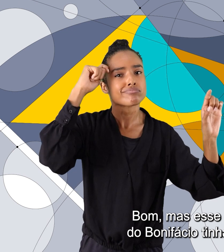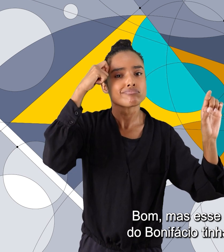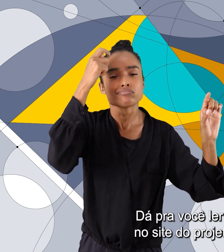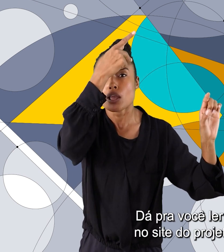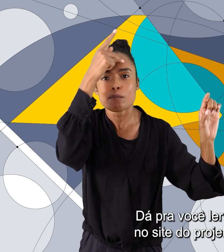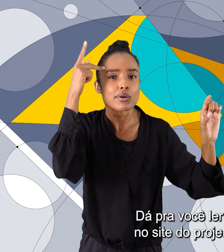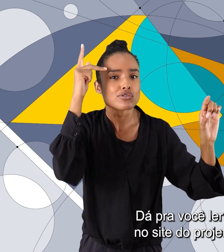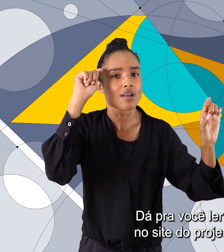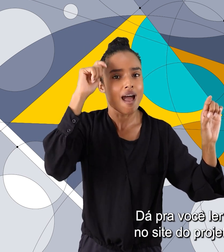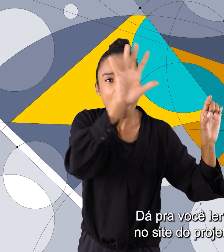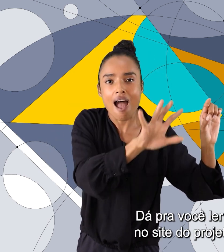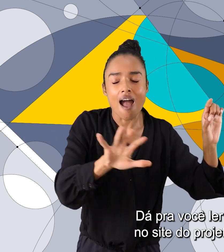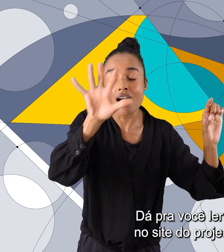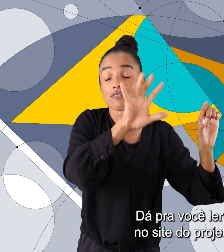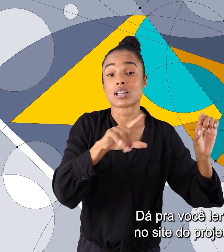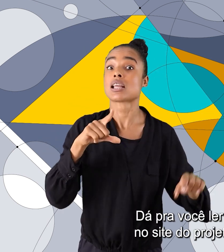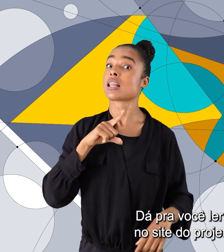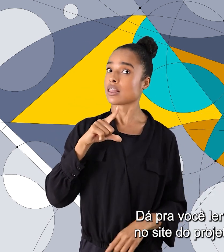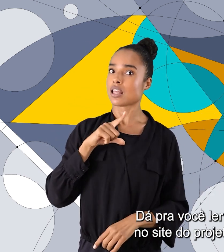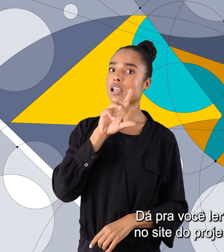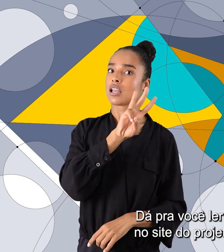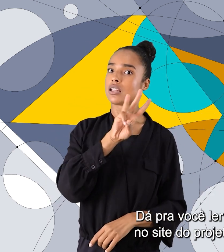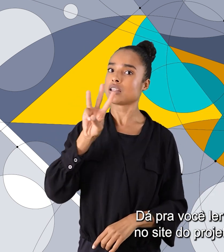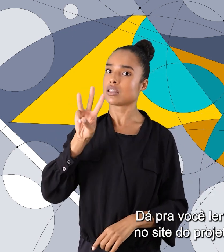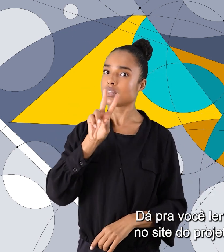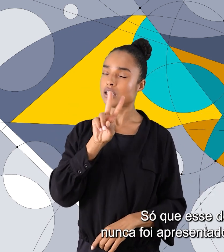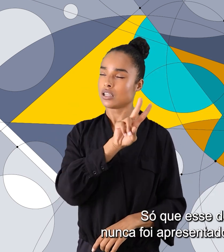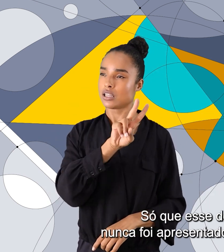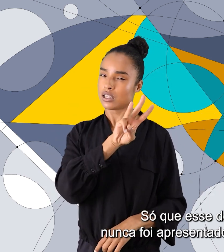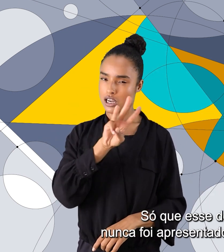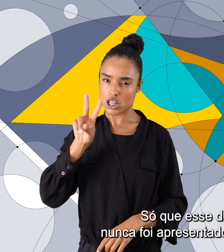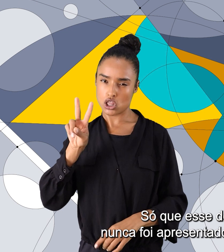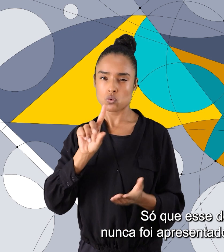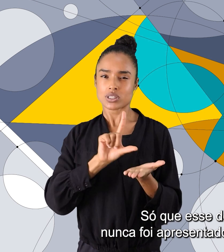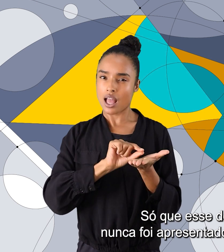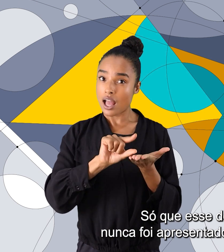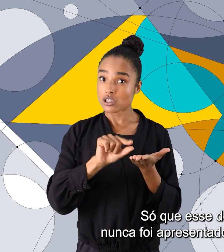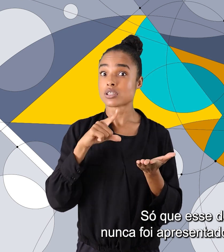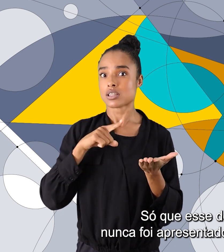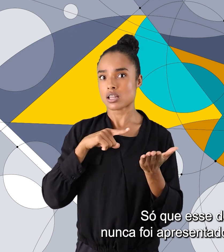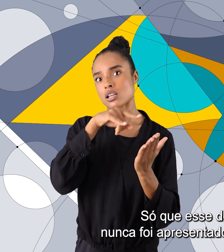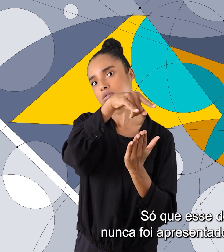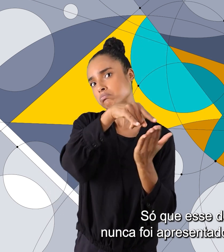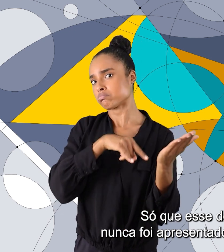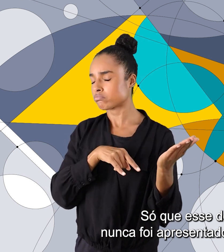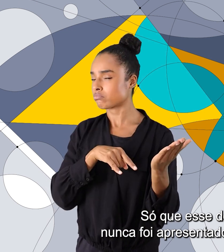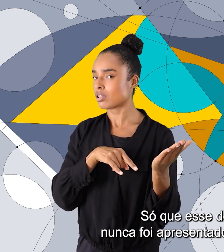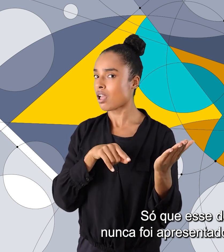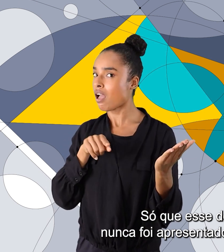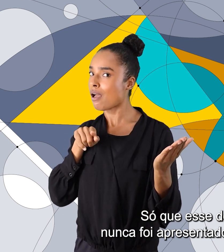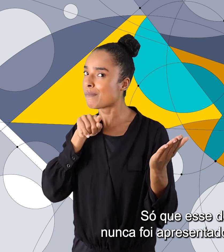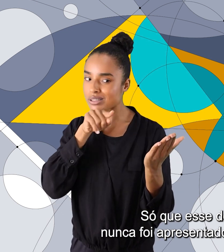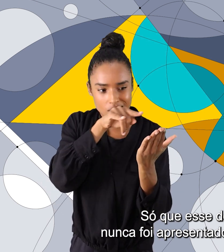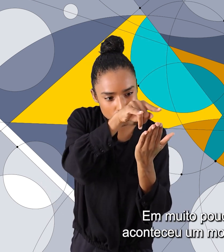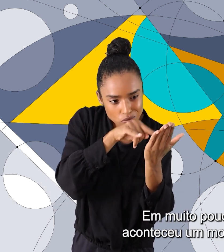artigos. Dá para você ler na íntegra no site do Projeto Quirino. Só que esse documento nunca foi apresentado na